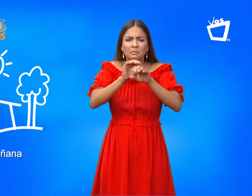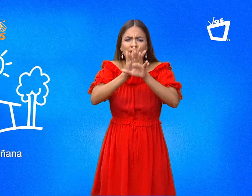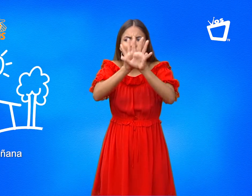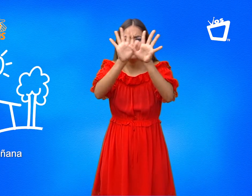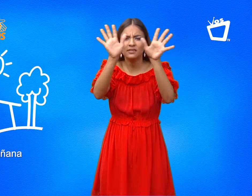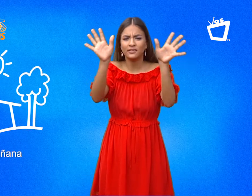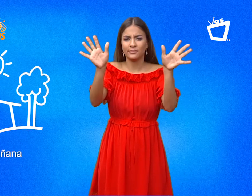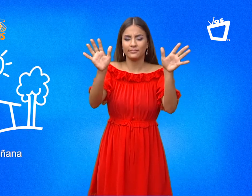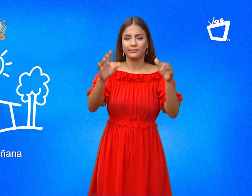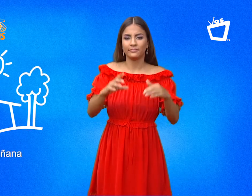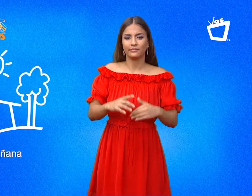mañana